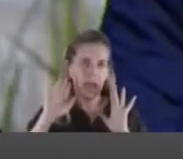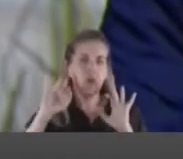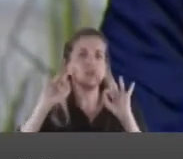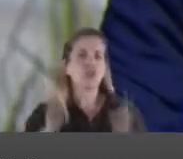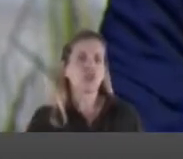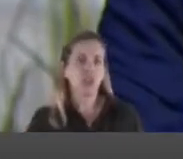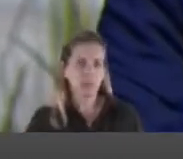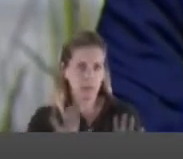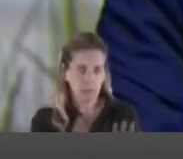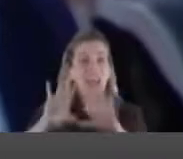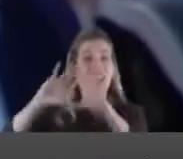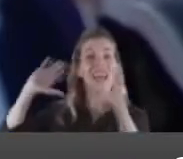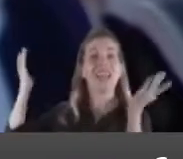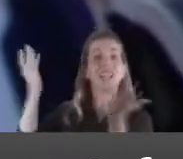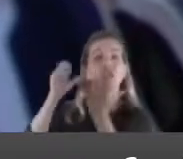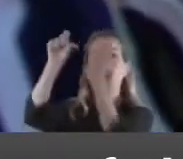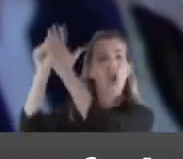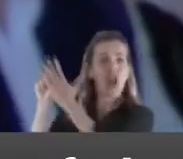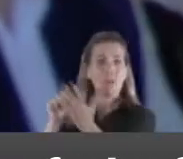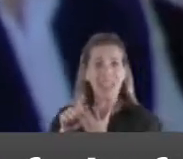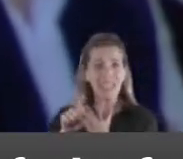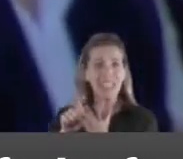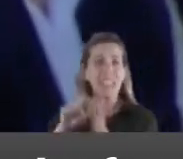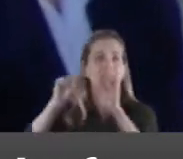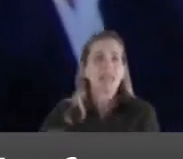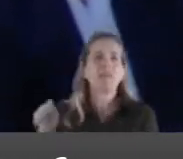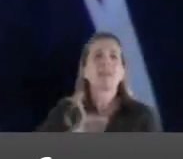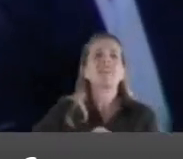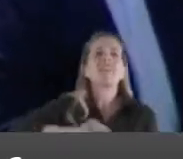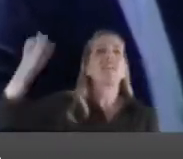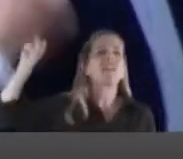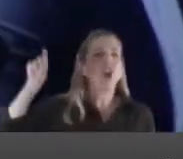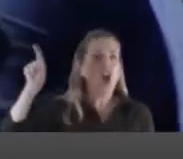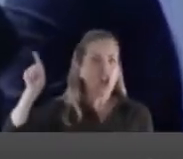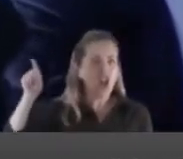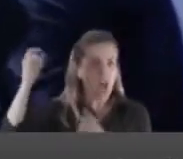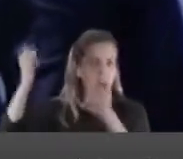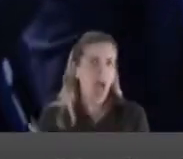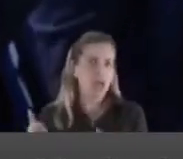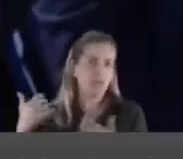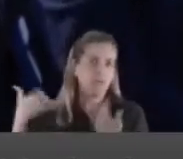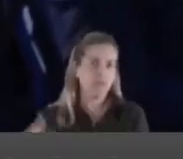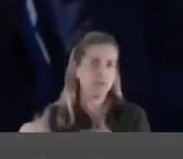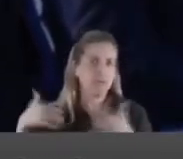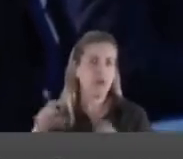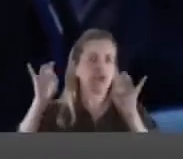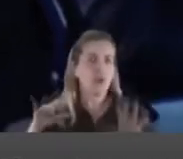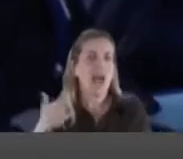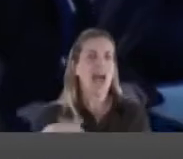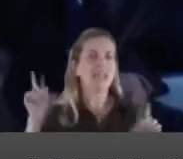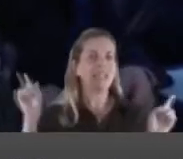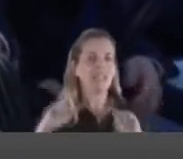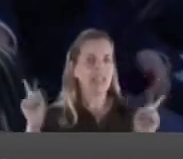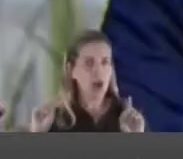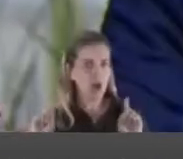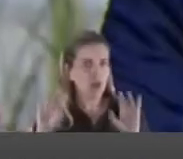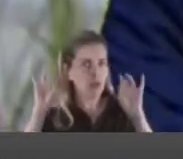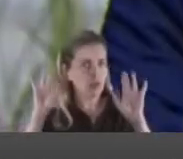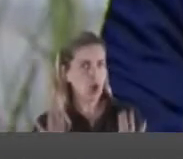Y en el mundo la inflación explotó, no es acá, explotó en el mundo. Esto no es consuelo, es solamente